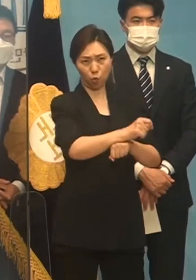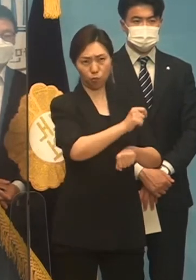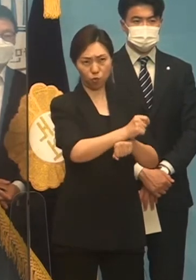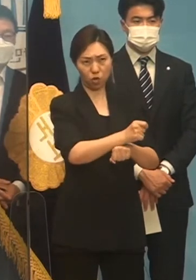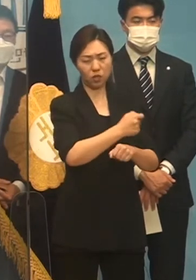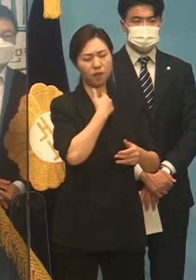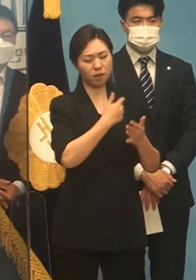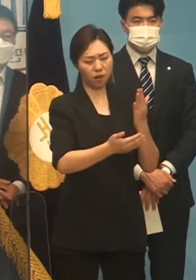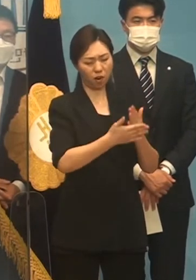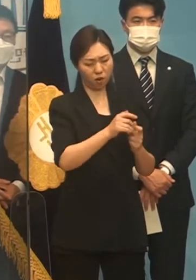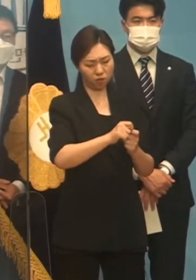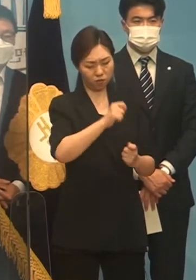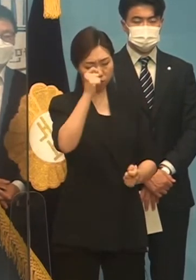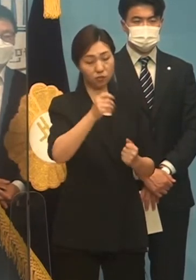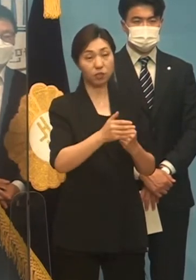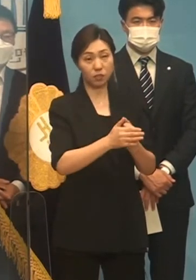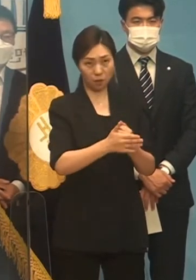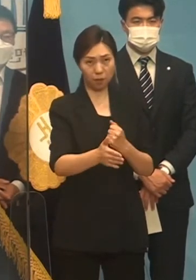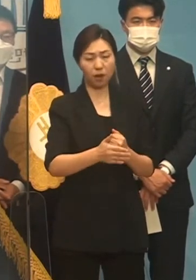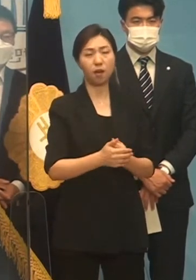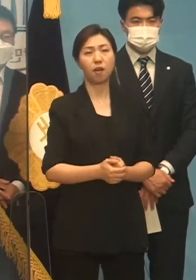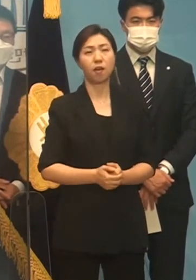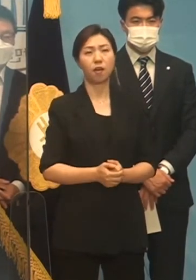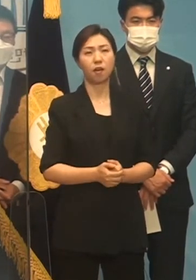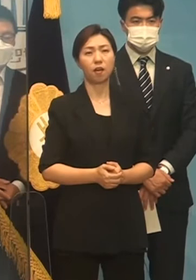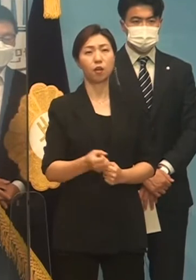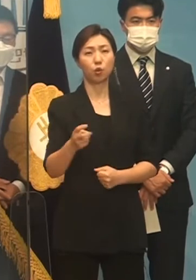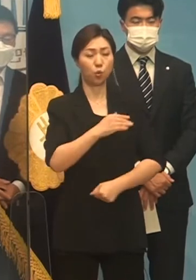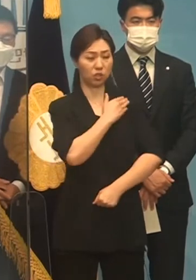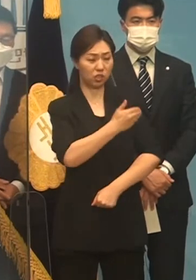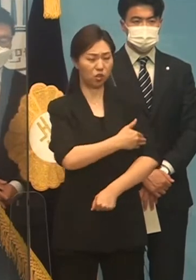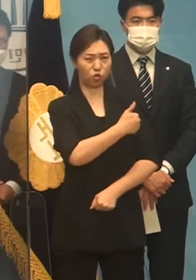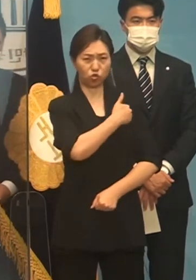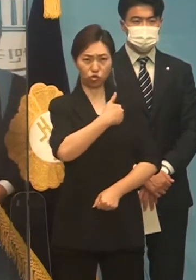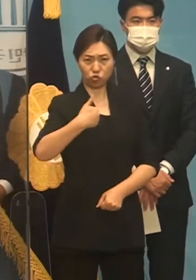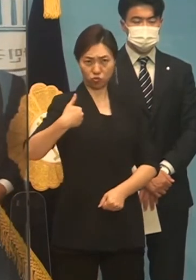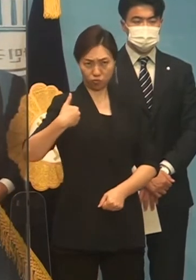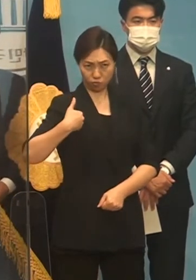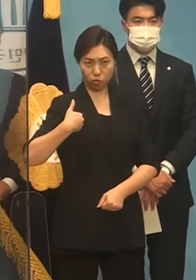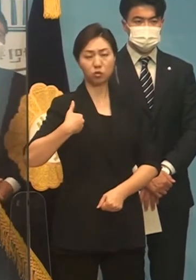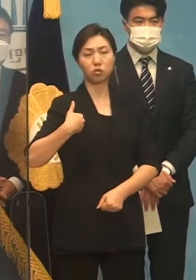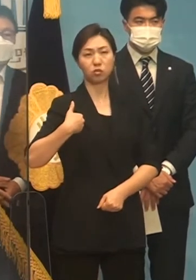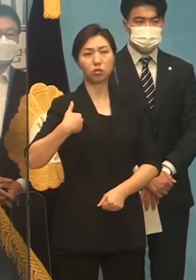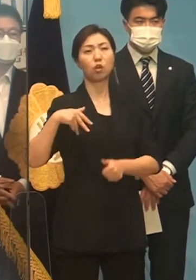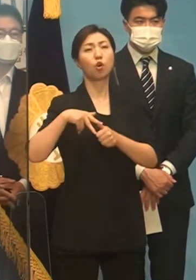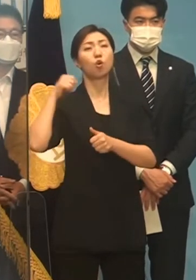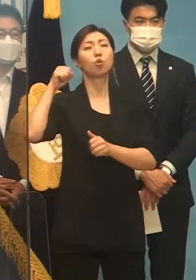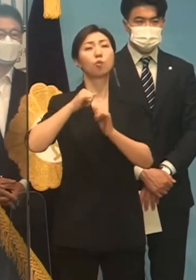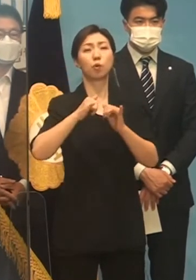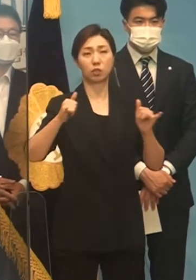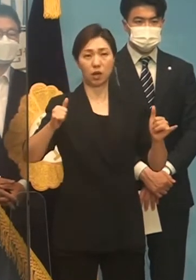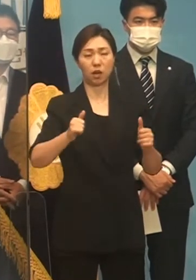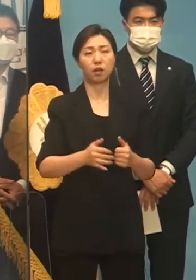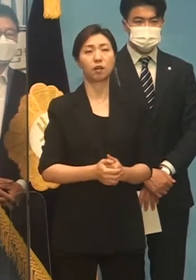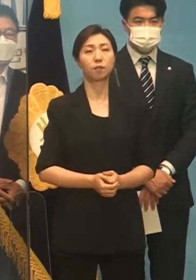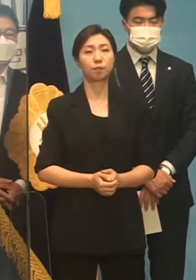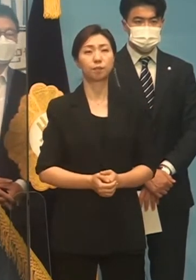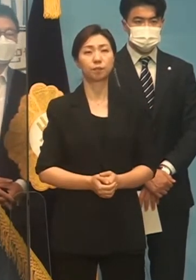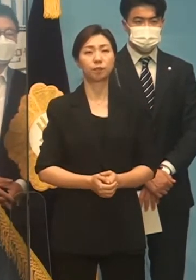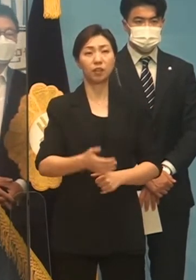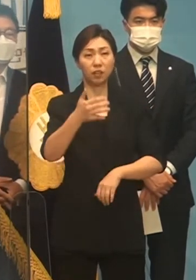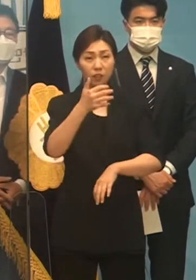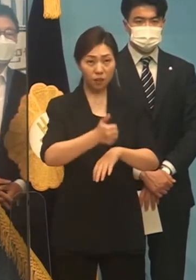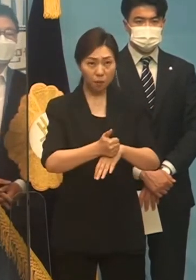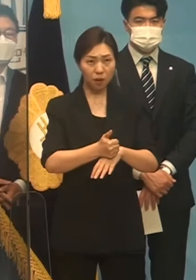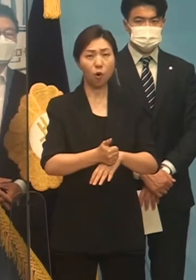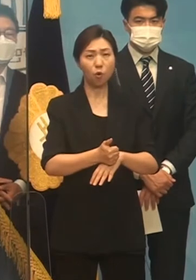후보이며 실력으로 인증된 후보입니다. 그래서 참으로 되기